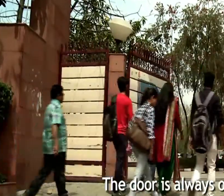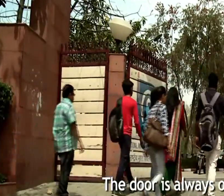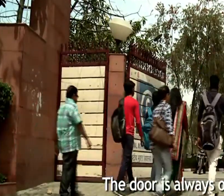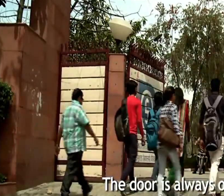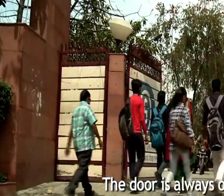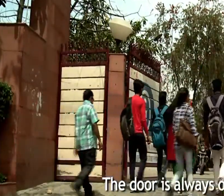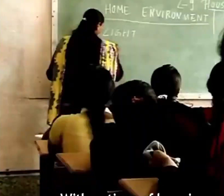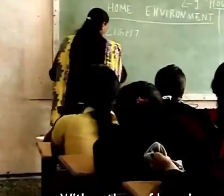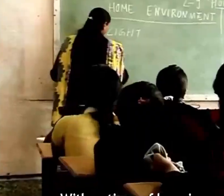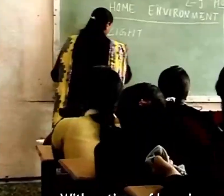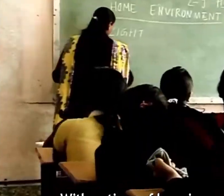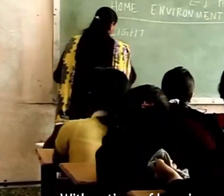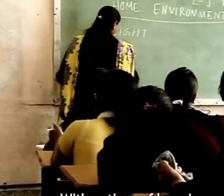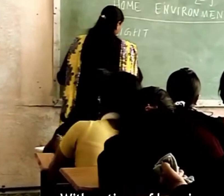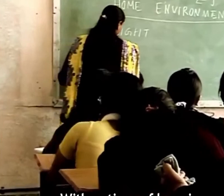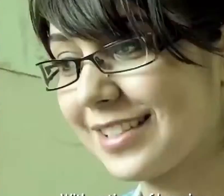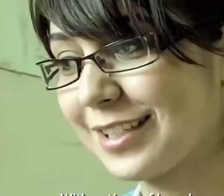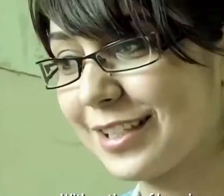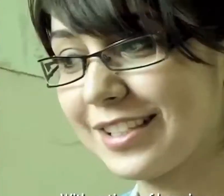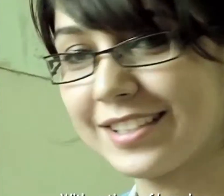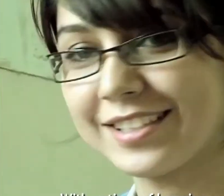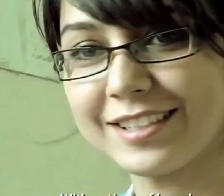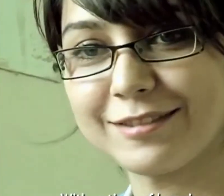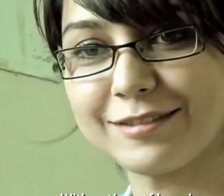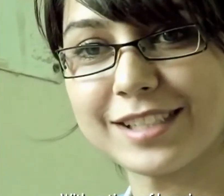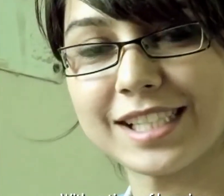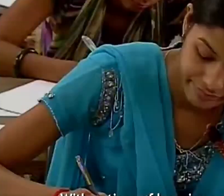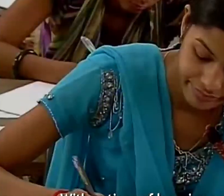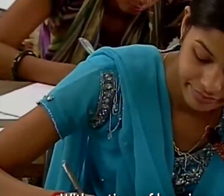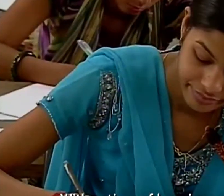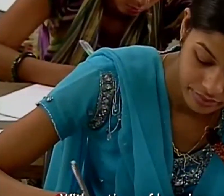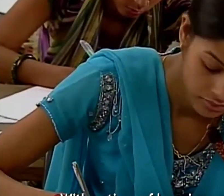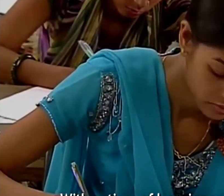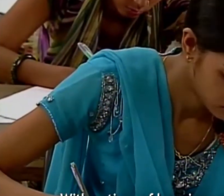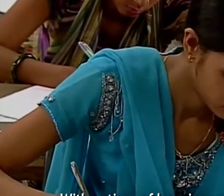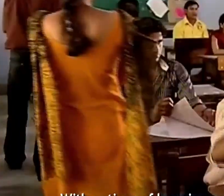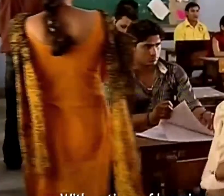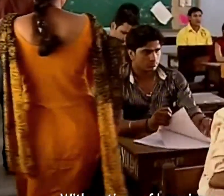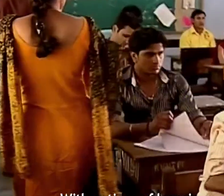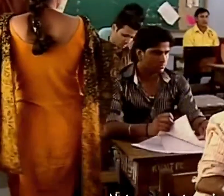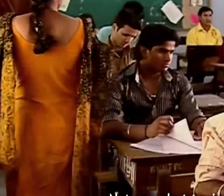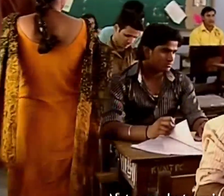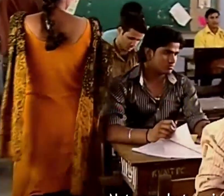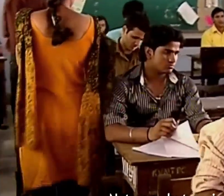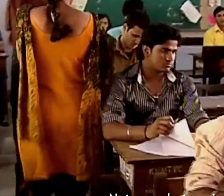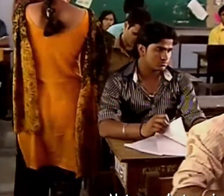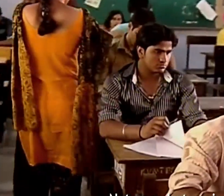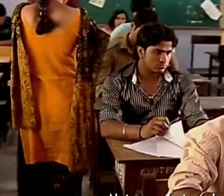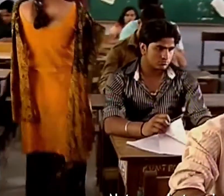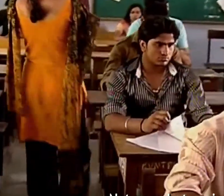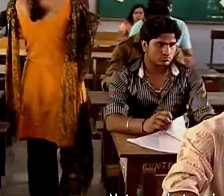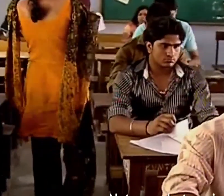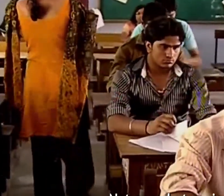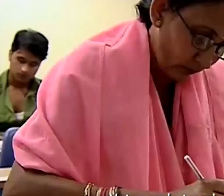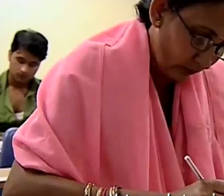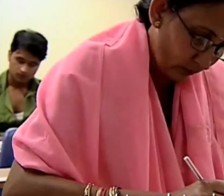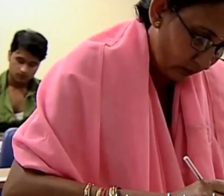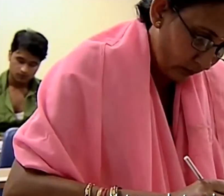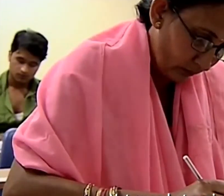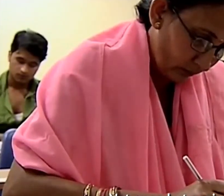खातिर। शिक्षा परीक्षा का अवसर एक बार ही क्यों